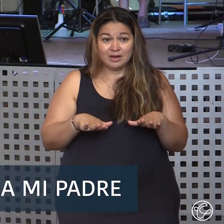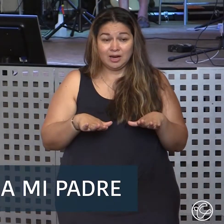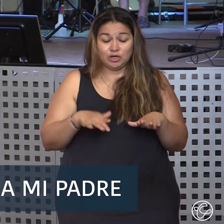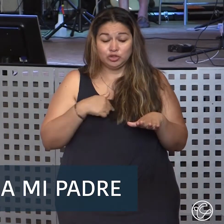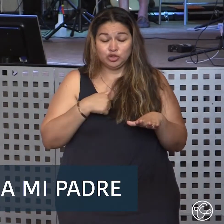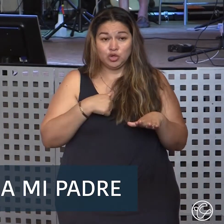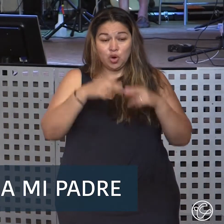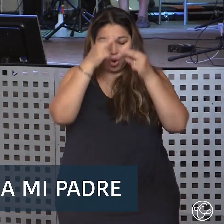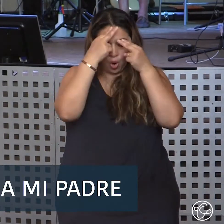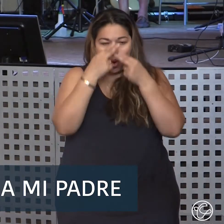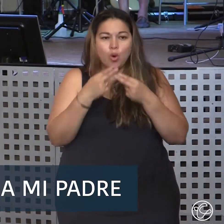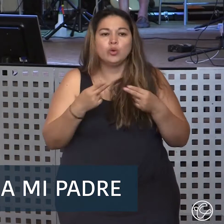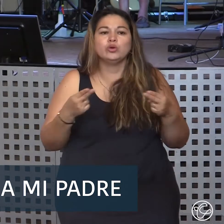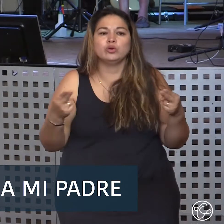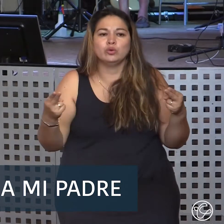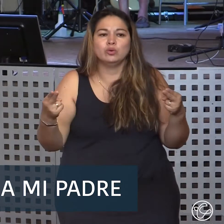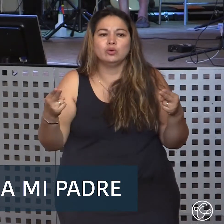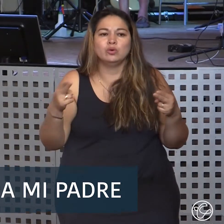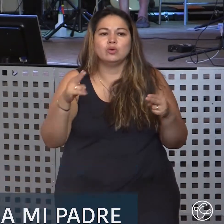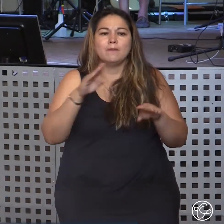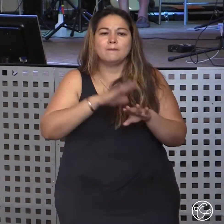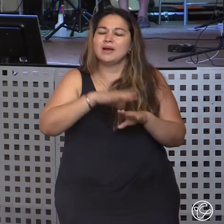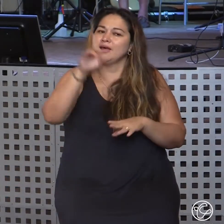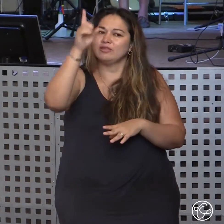yo honro a mi Padre.